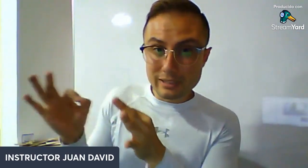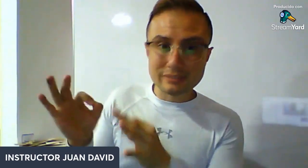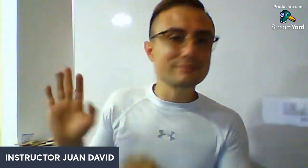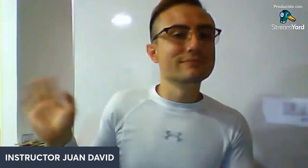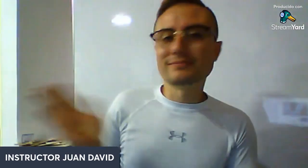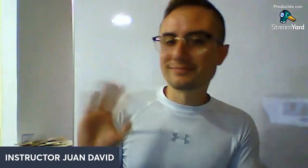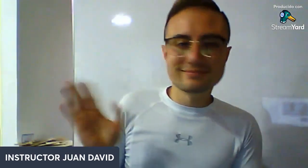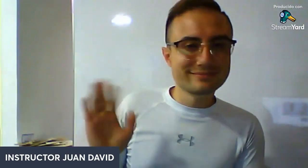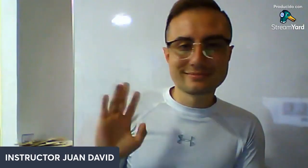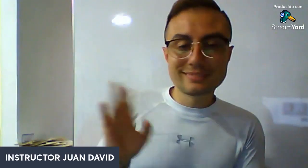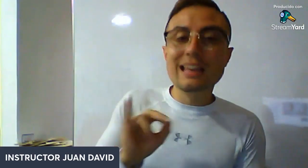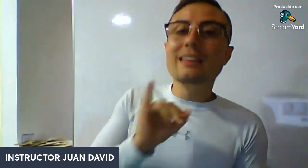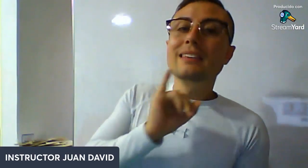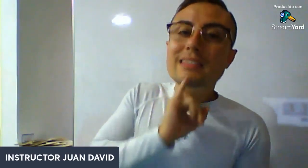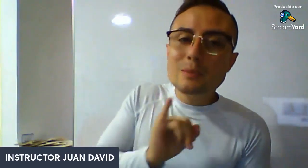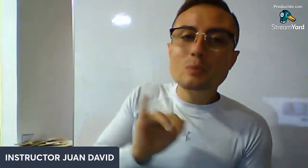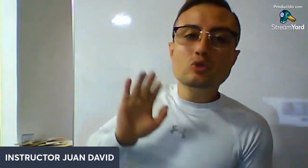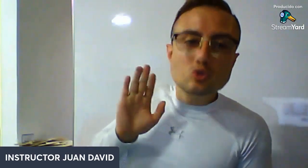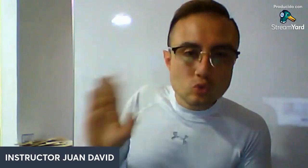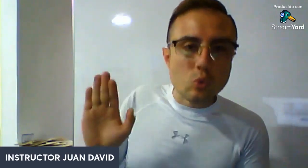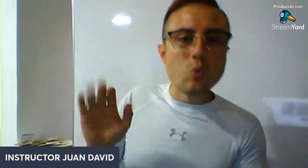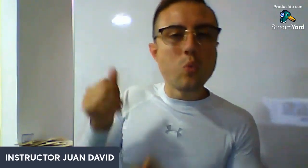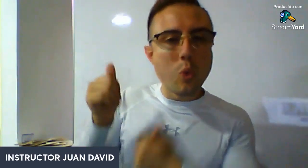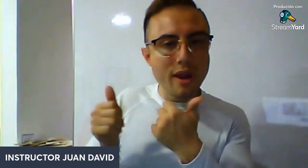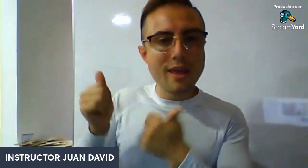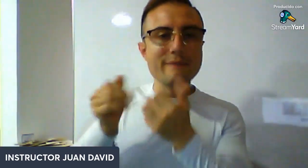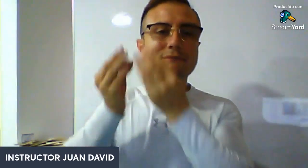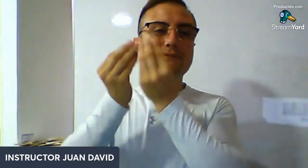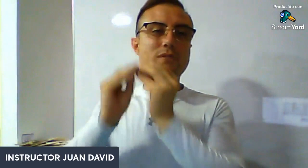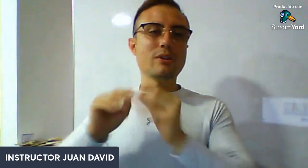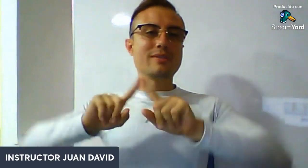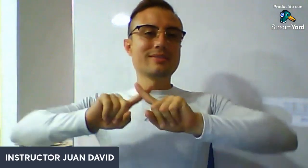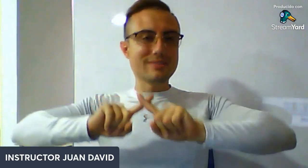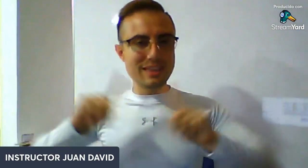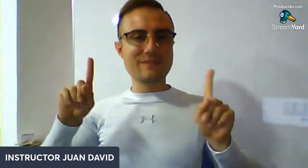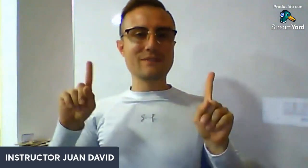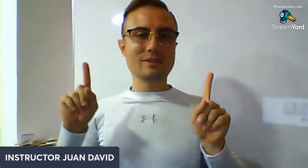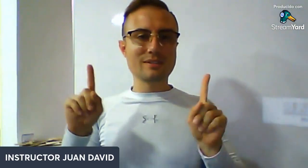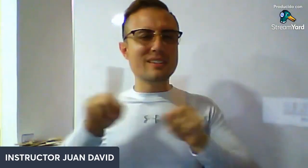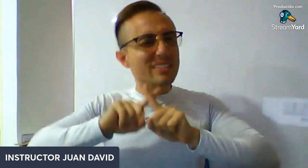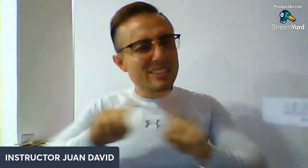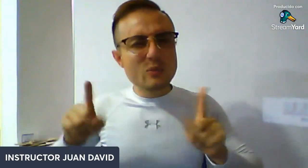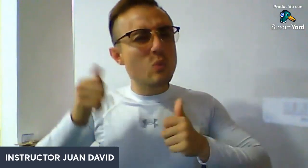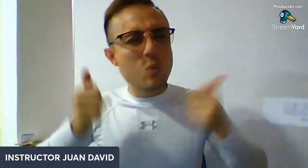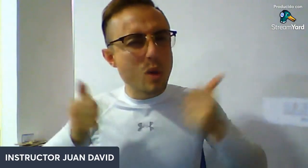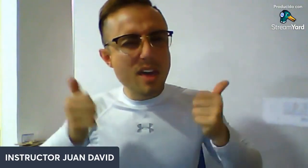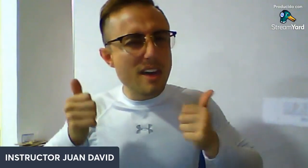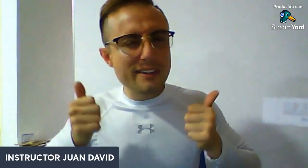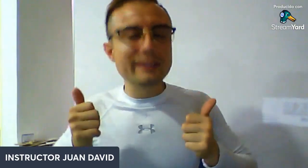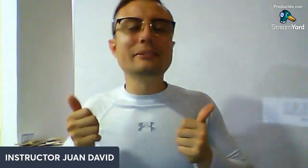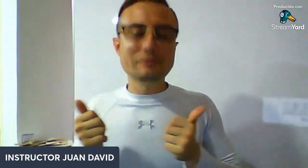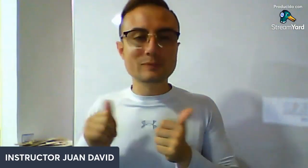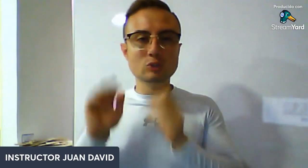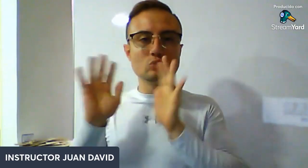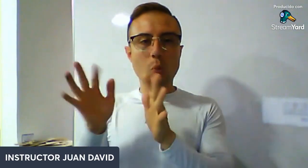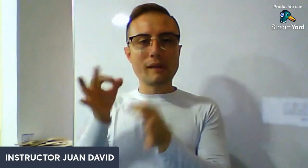no copia la estructura del español ni está ligada a esta tiene una forma y una organización muy